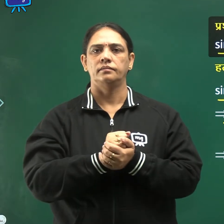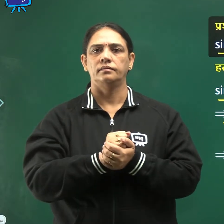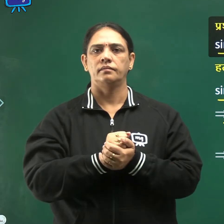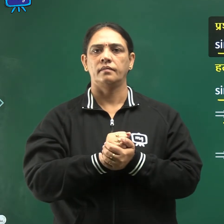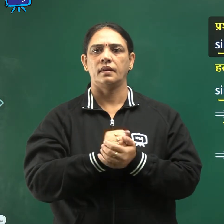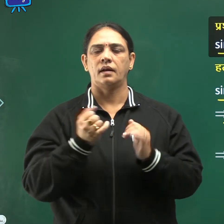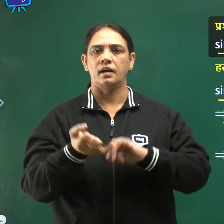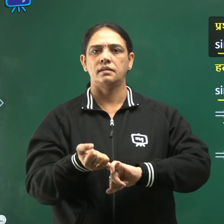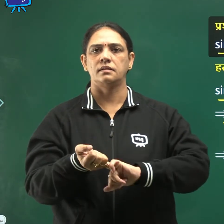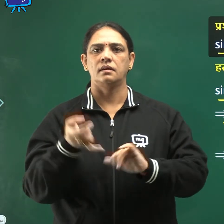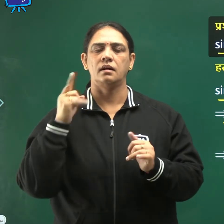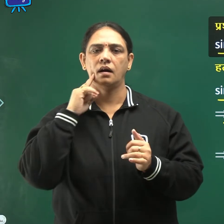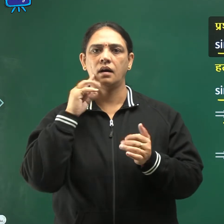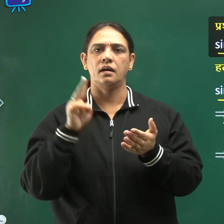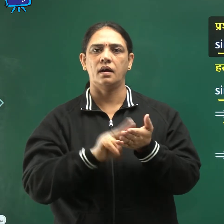साइन